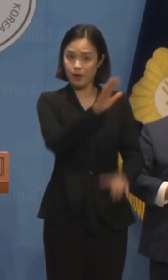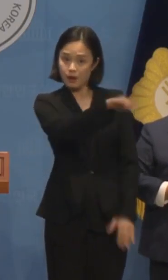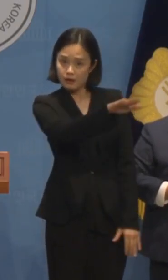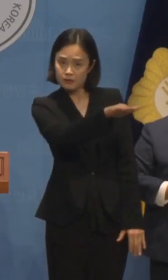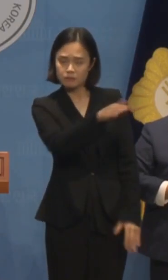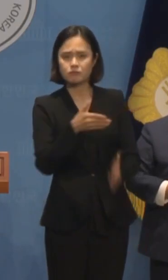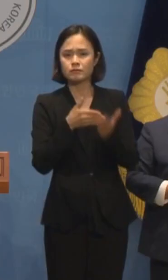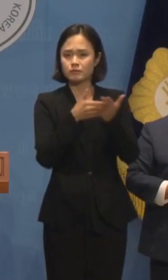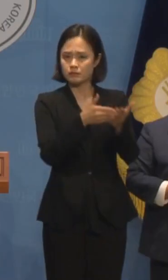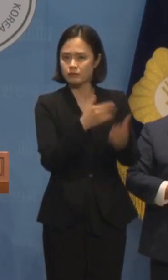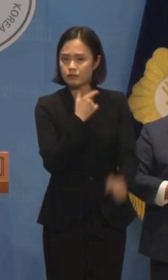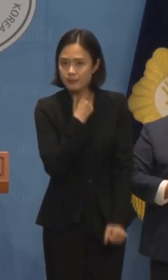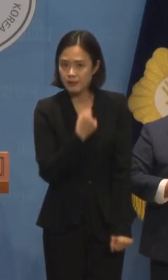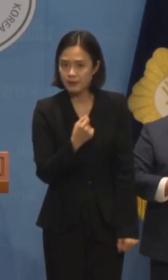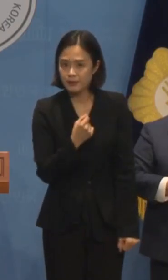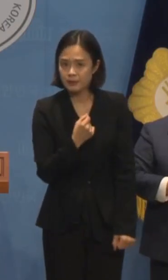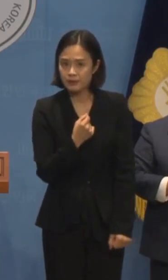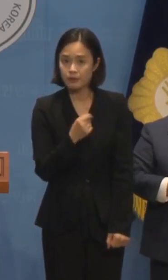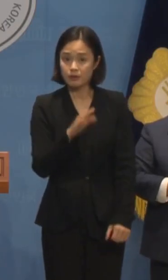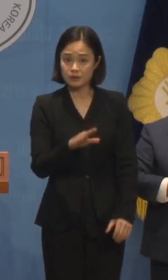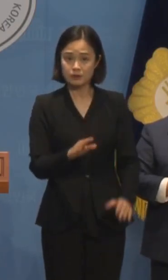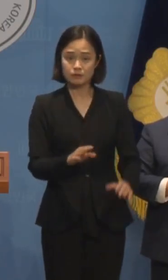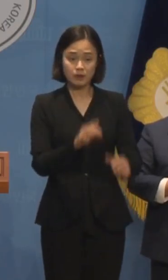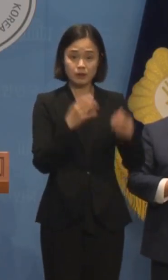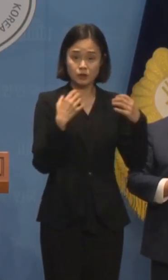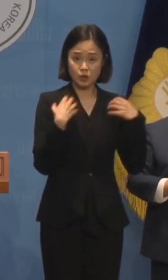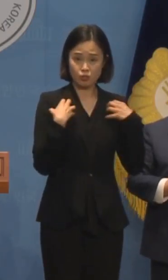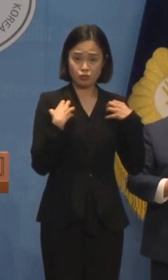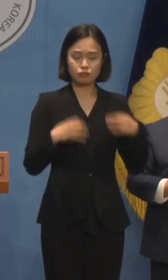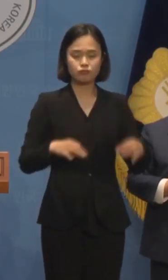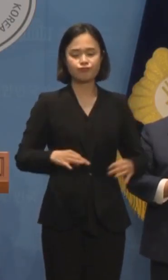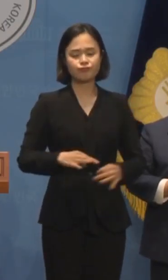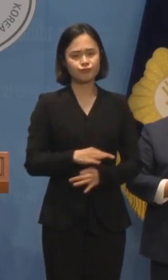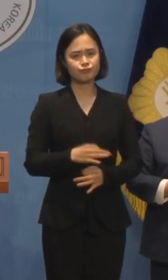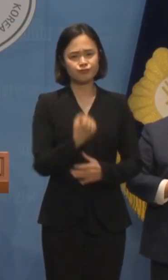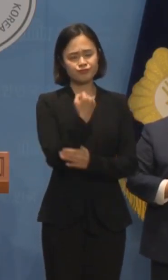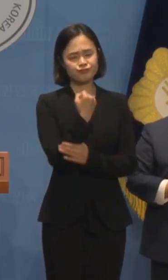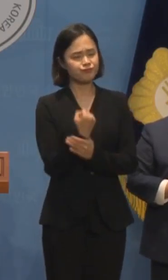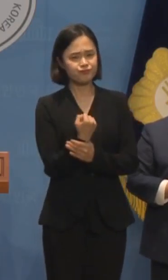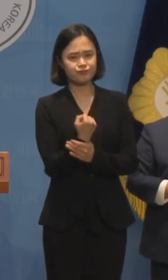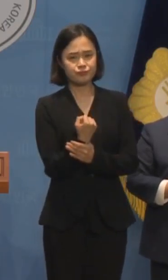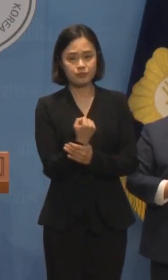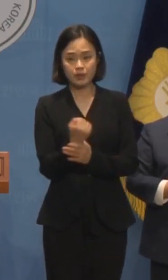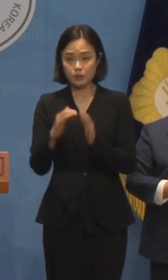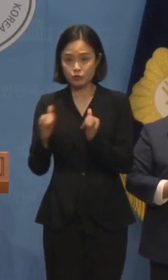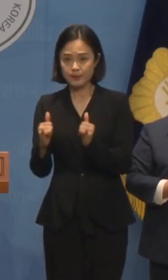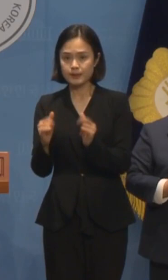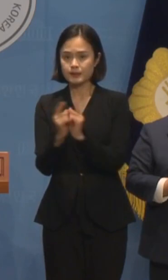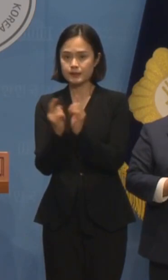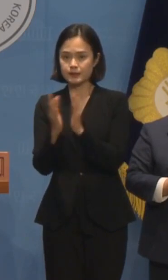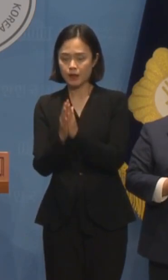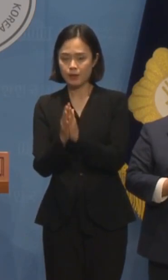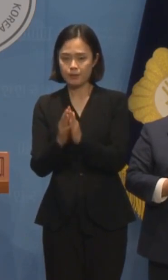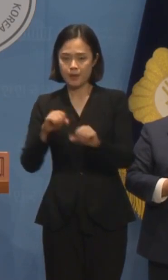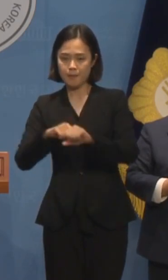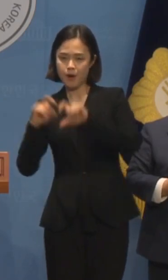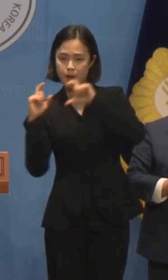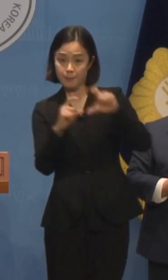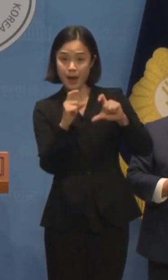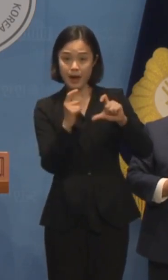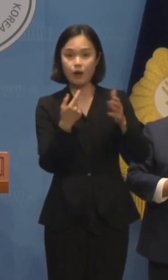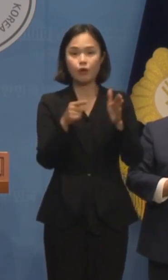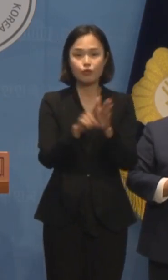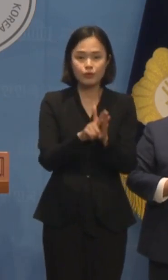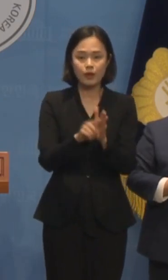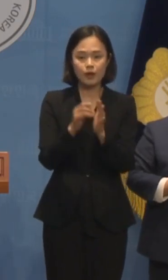제안합니다. 부정하고 부패한 권력에 대해 국민들이 직접 심판할 수 있도록 국민들에게 판단의 기회를